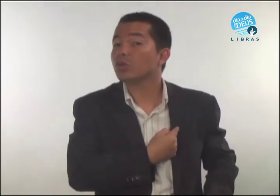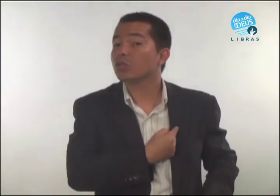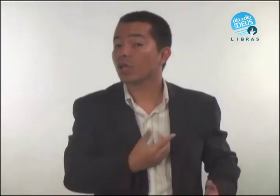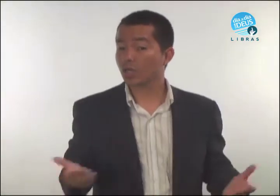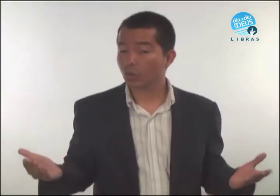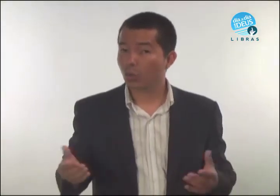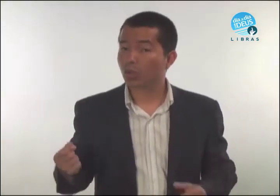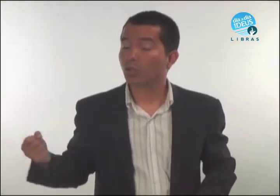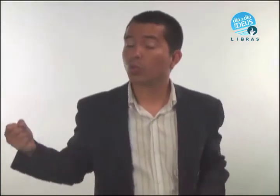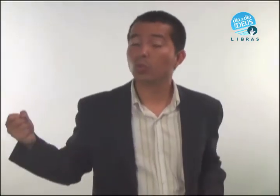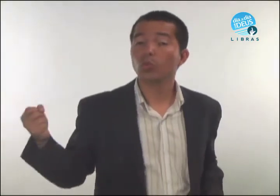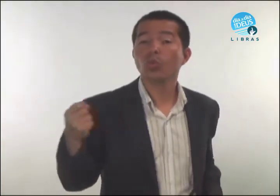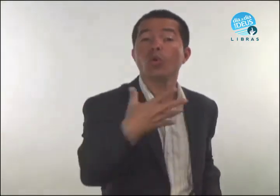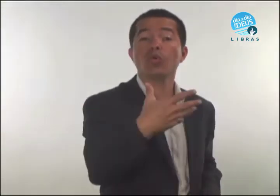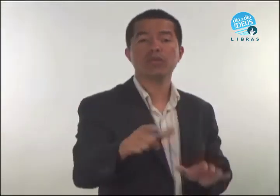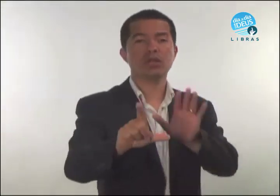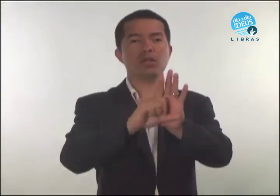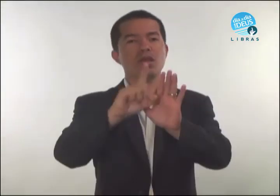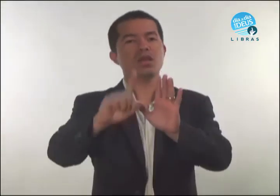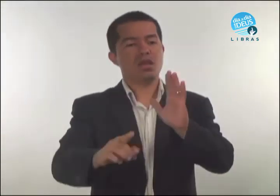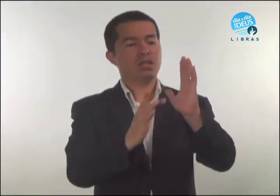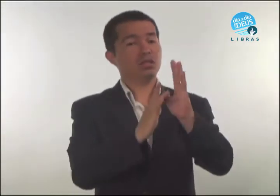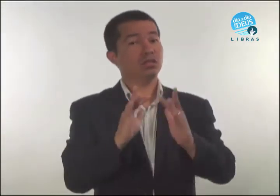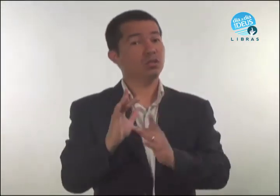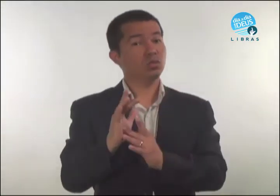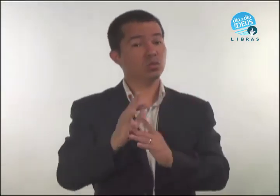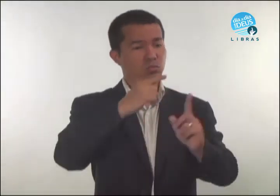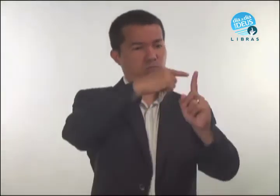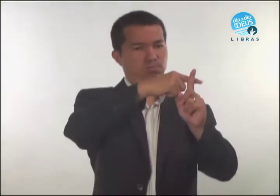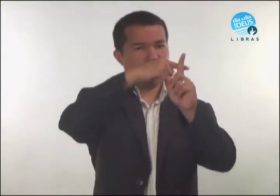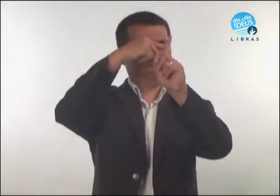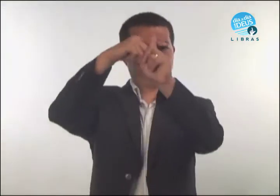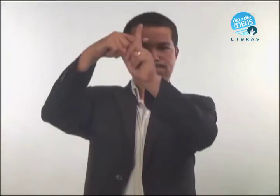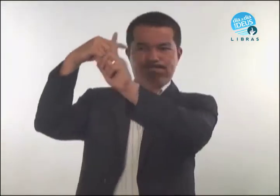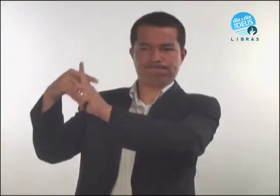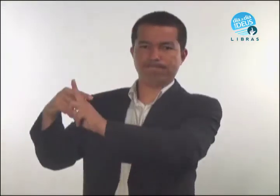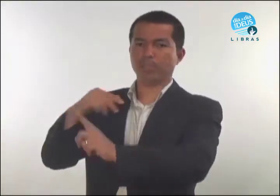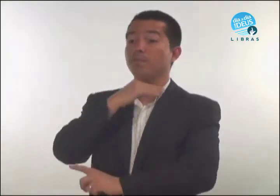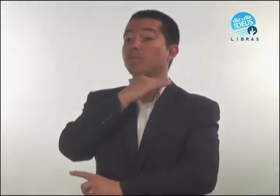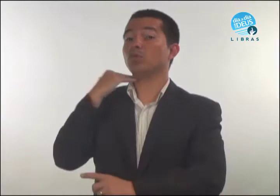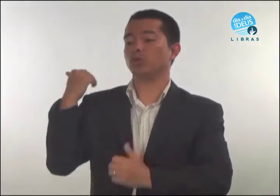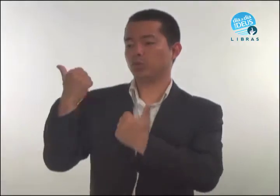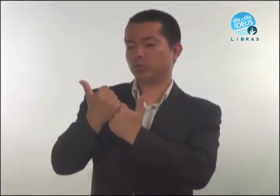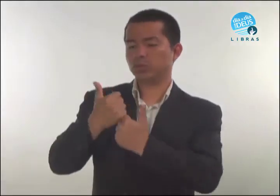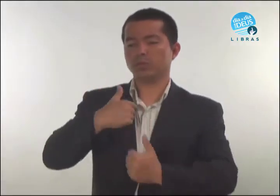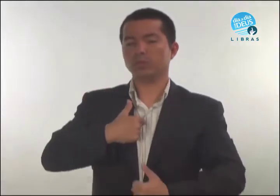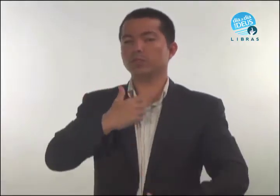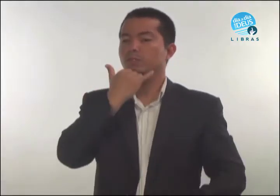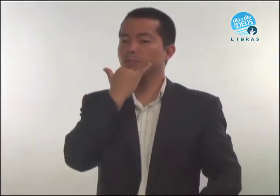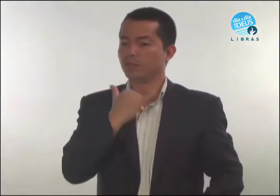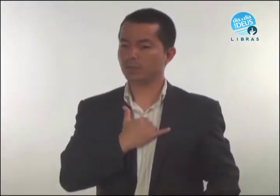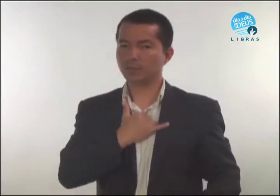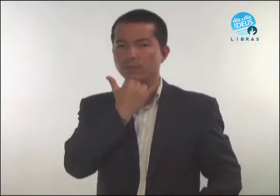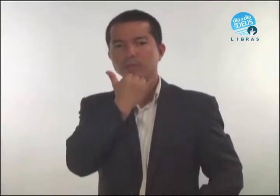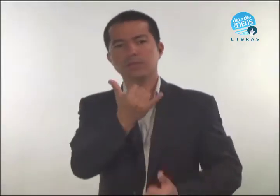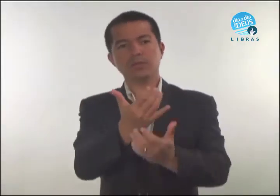gente pega o sacrifício de Jesus, que morreu na cruz do Calvário para o perdão dos meus pecados, e